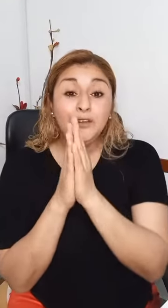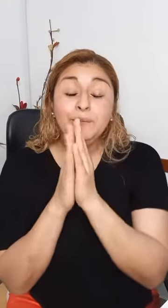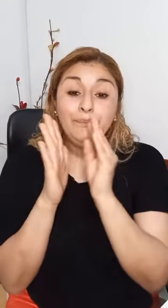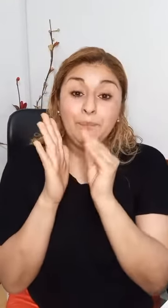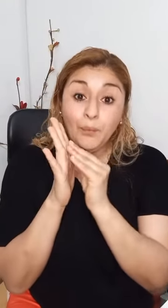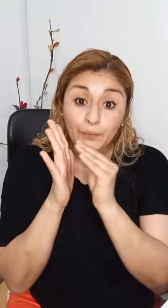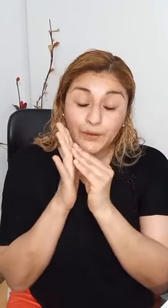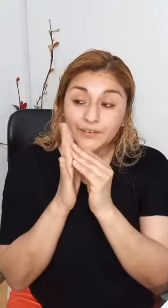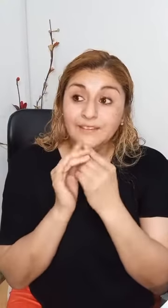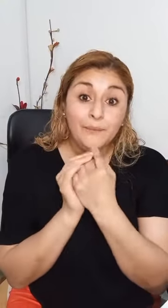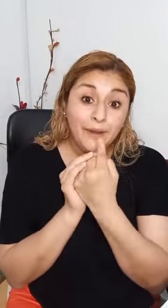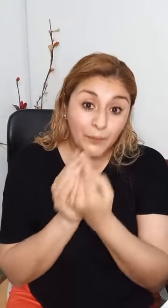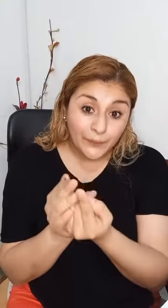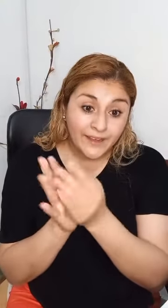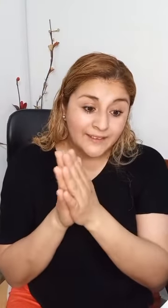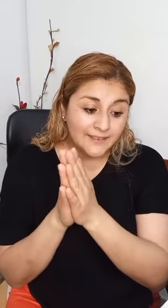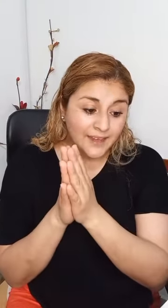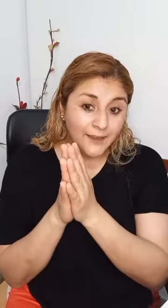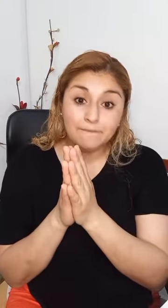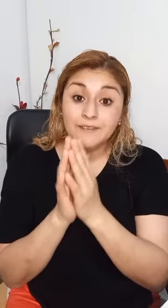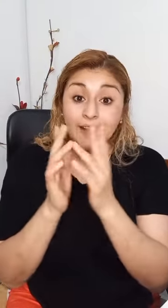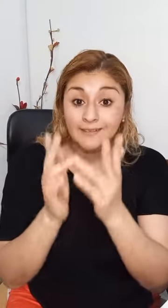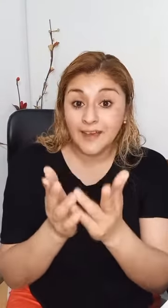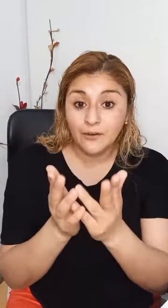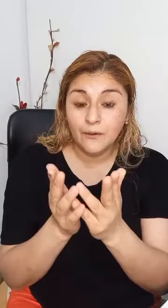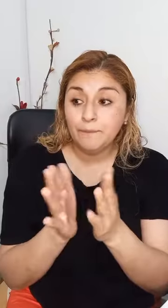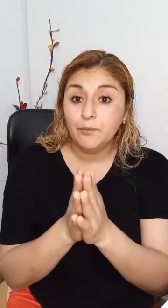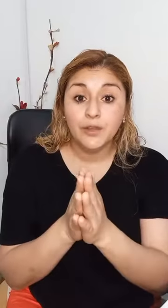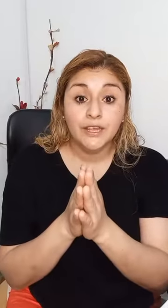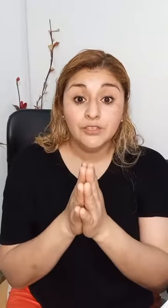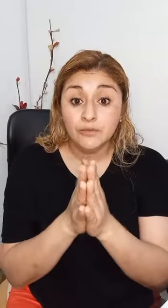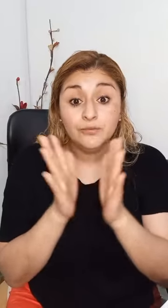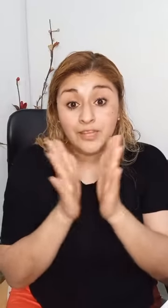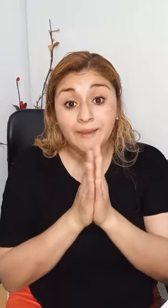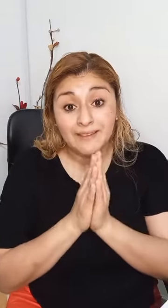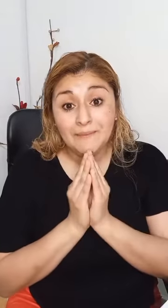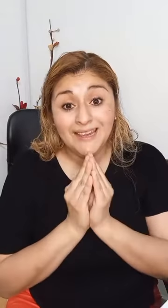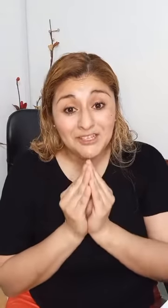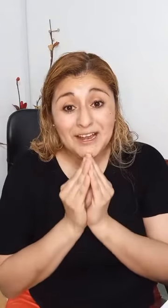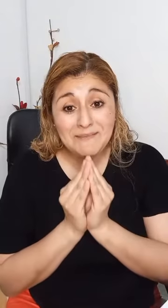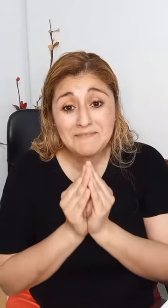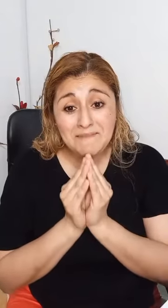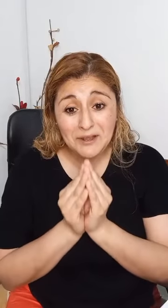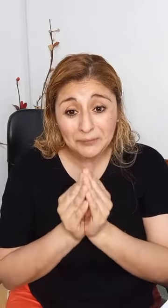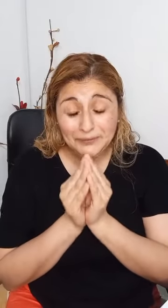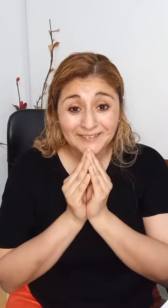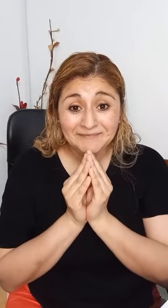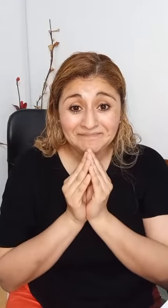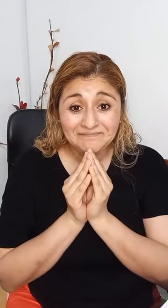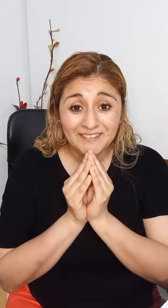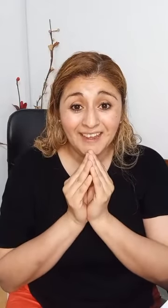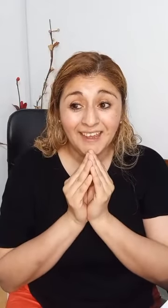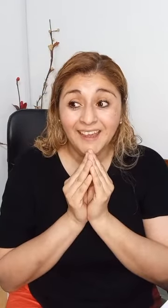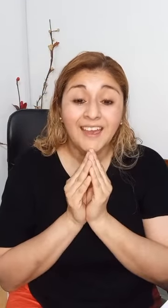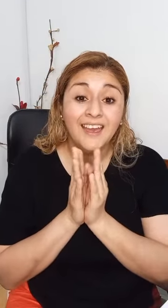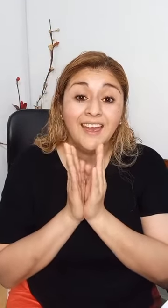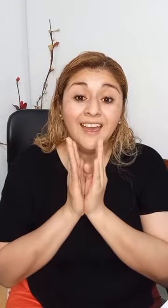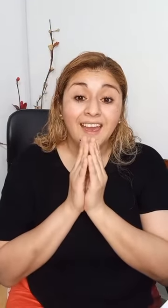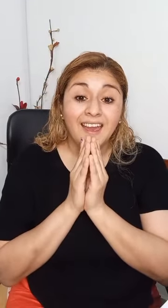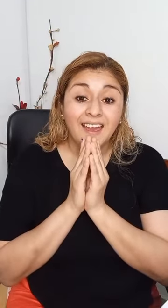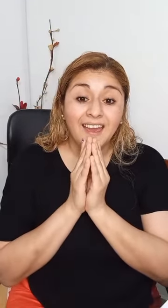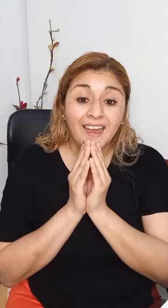Son puntos y son preguntas que se las hago porque yo muchas veces me he hecho las mismas preguntas. ¿Sí?